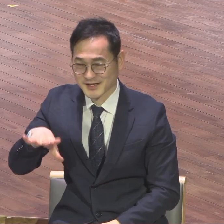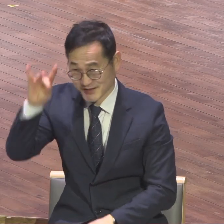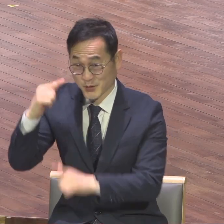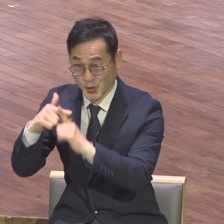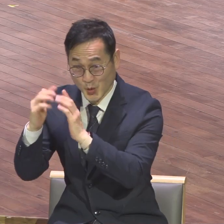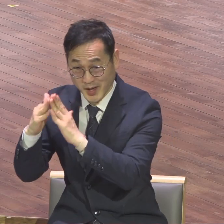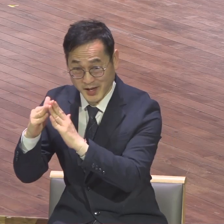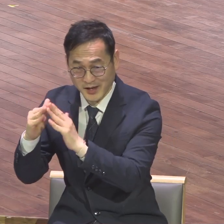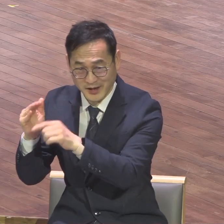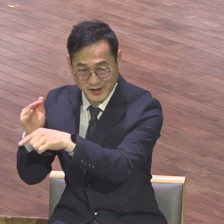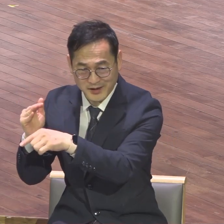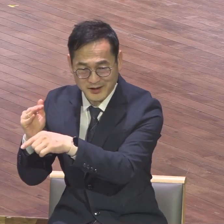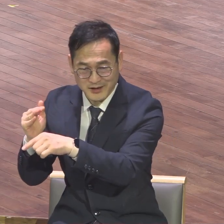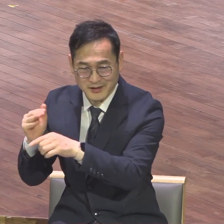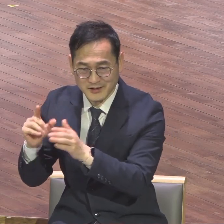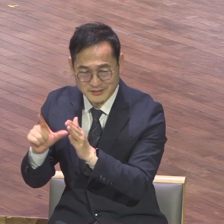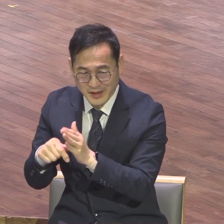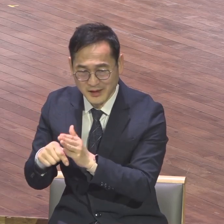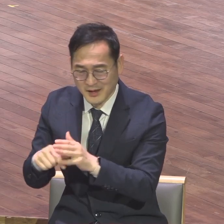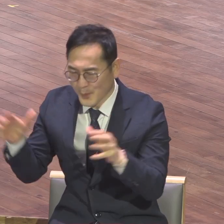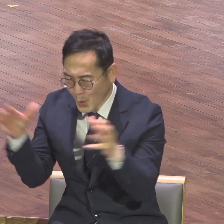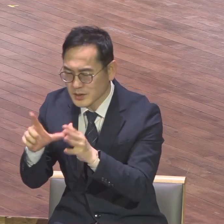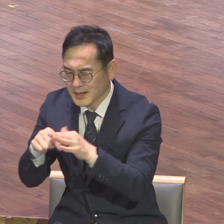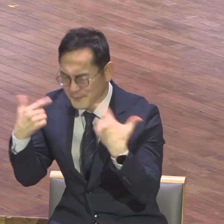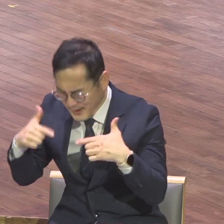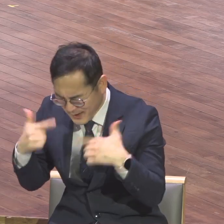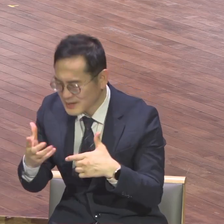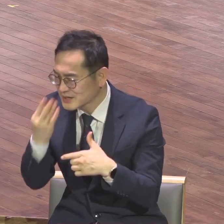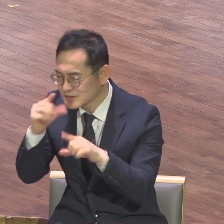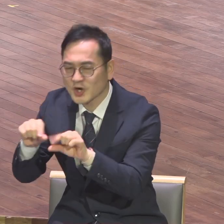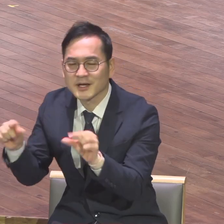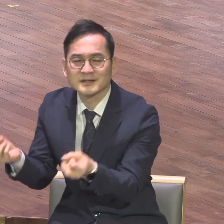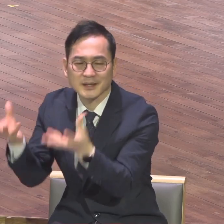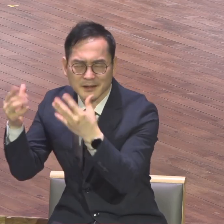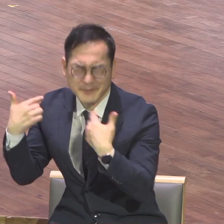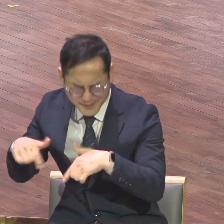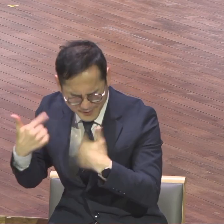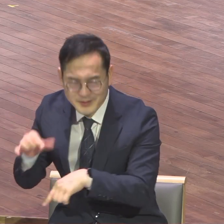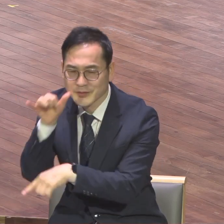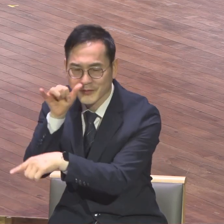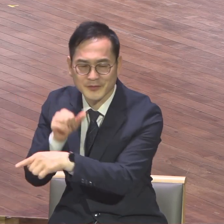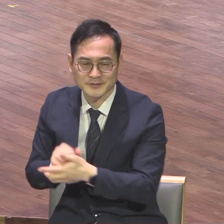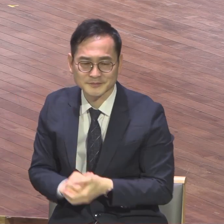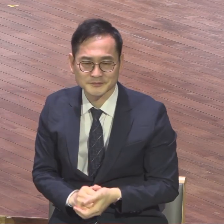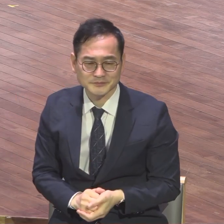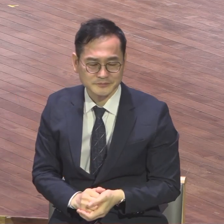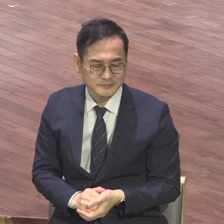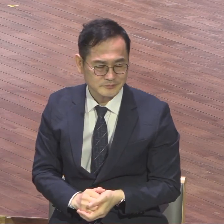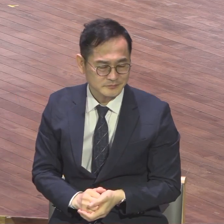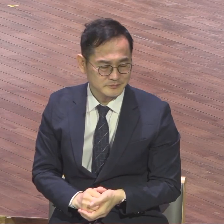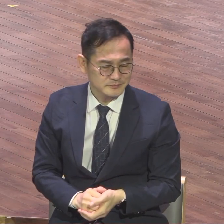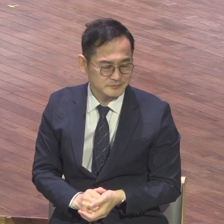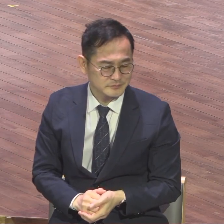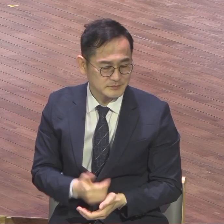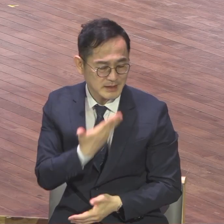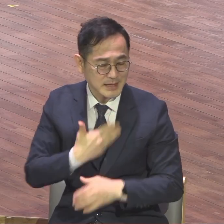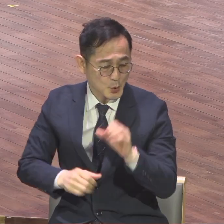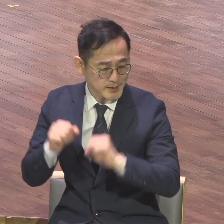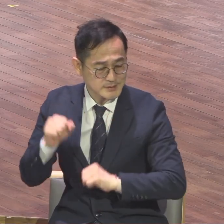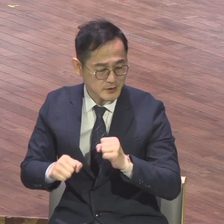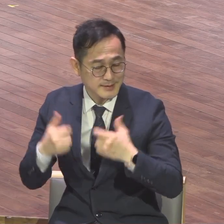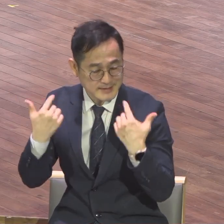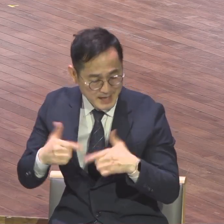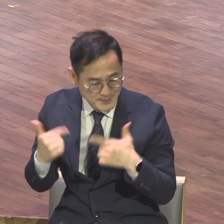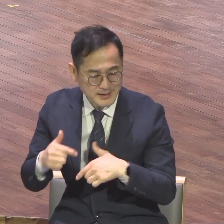그러니까 매일 성찬식했어요. 사도행전 2장 45절로 46절에 보면 날마다 마음을